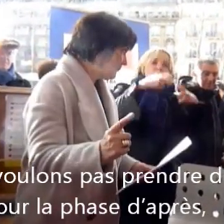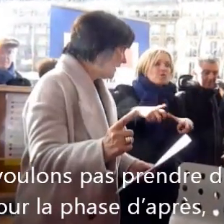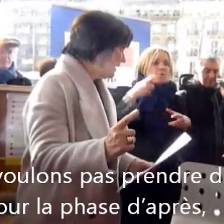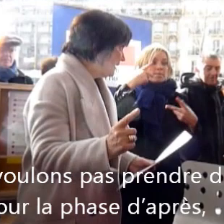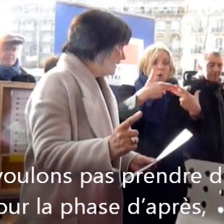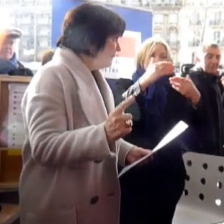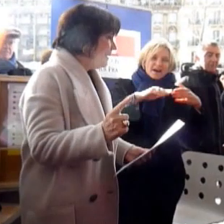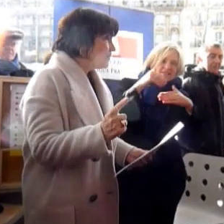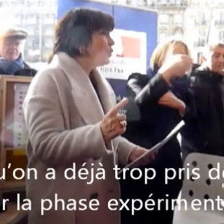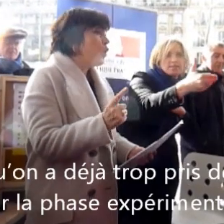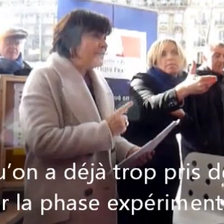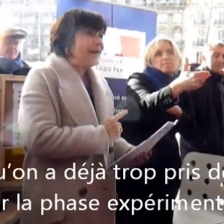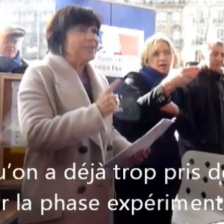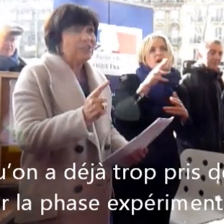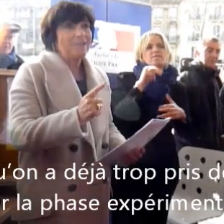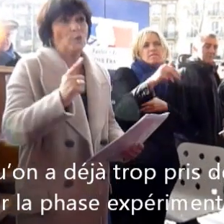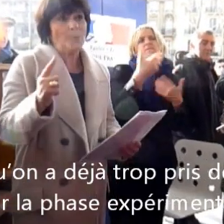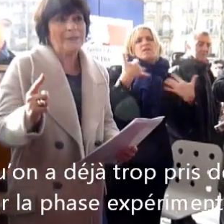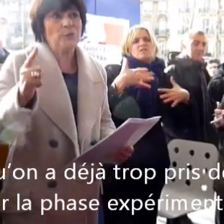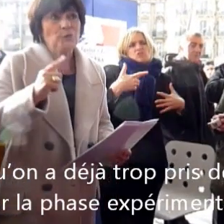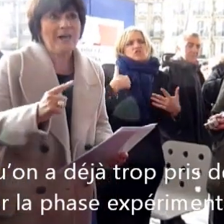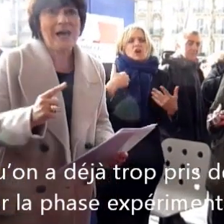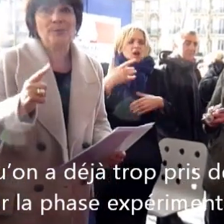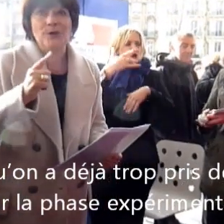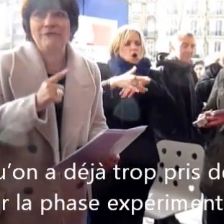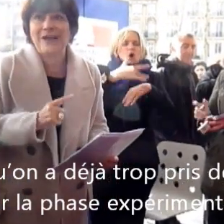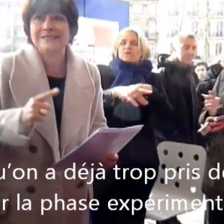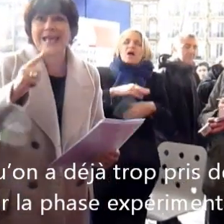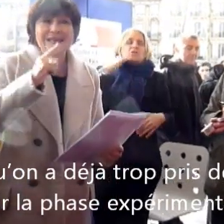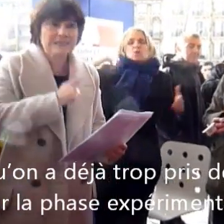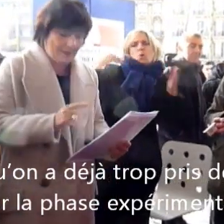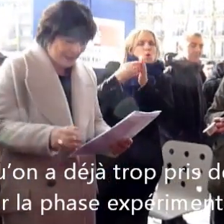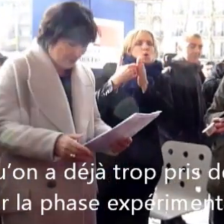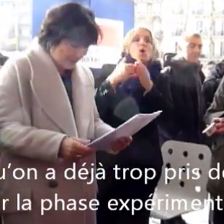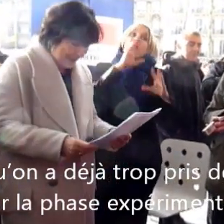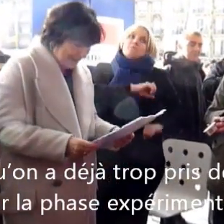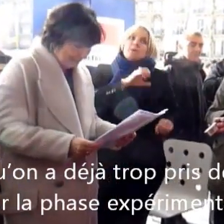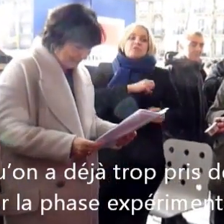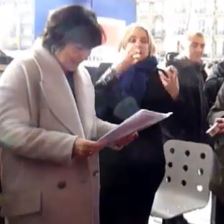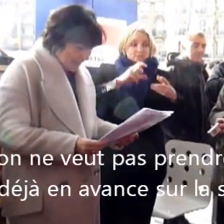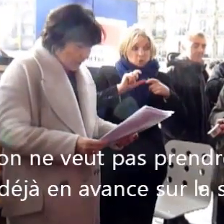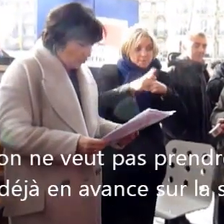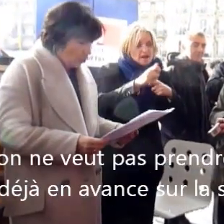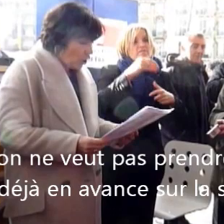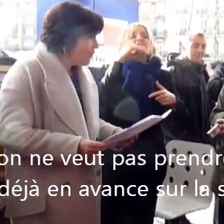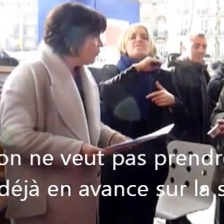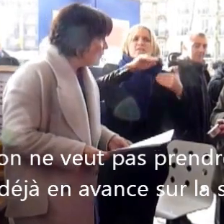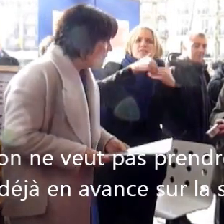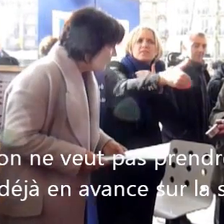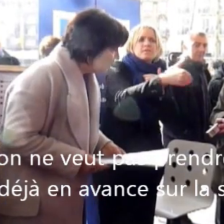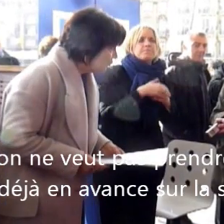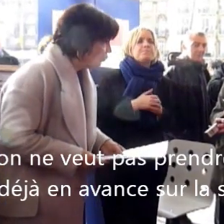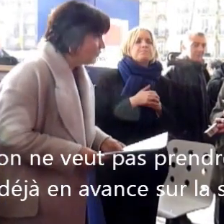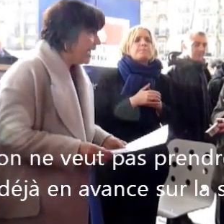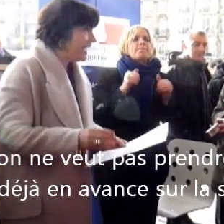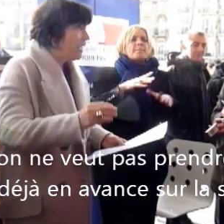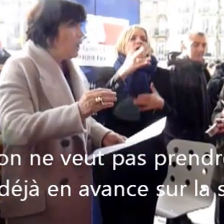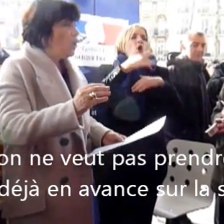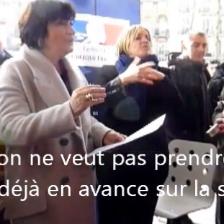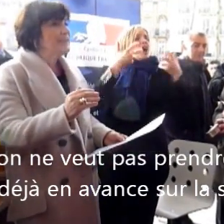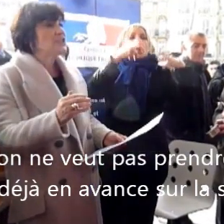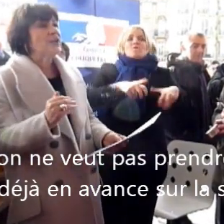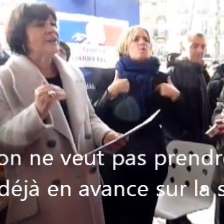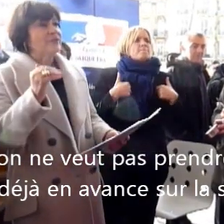d'après. Parce qu'on a déjà trop pris de retard pour la phase expérimentale. Donc comme on ne veut pas prendre de